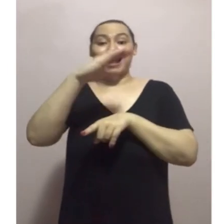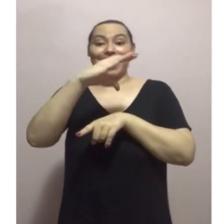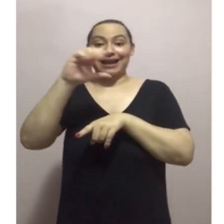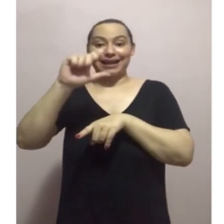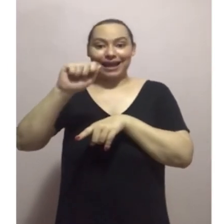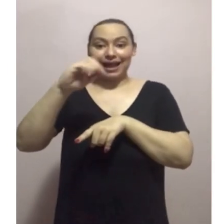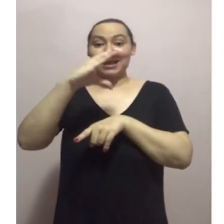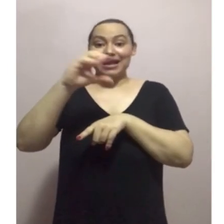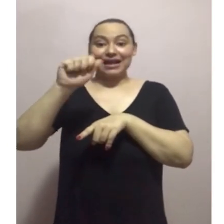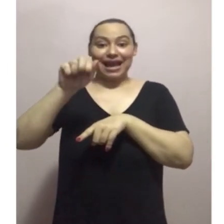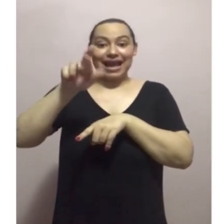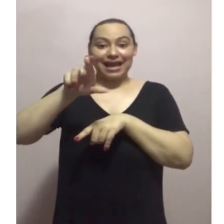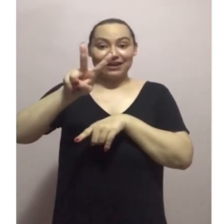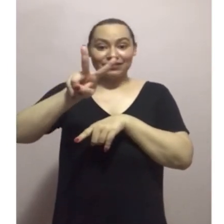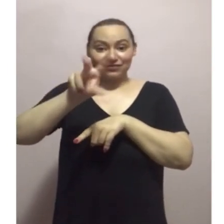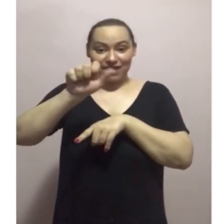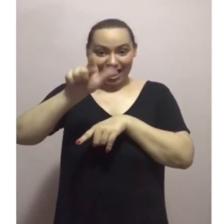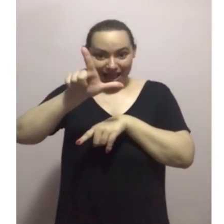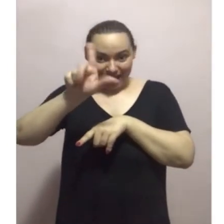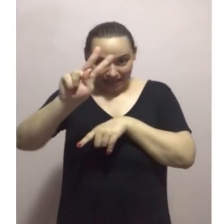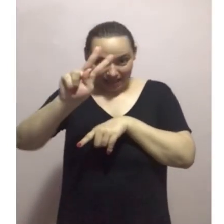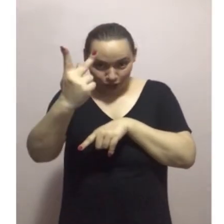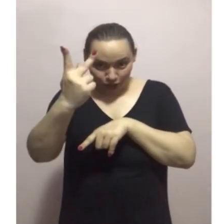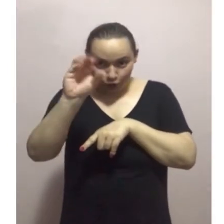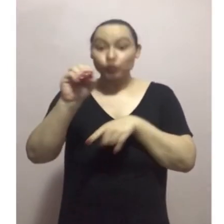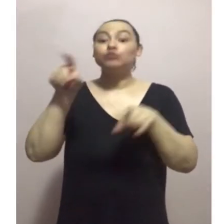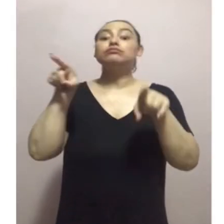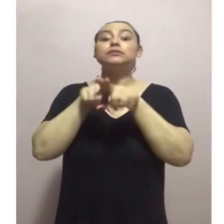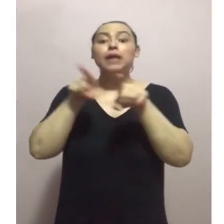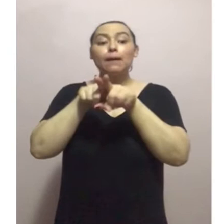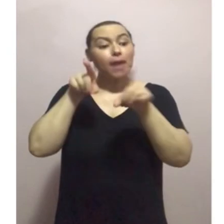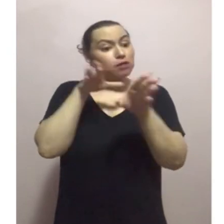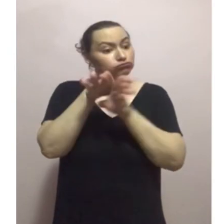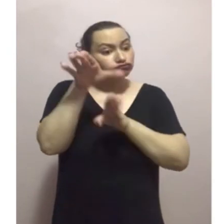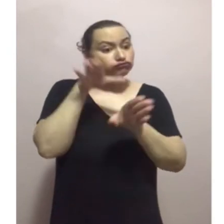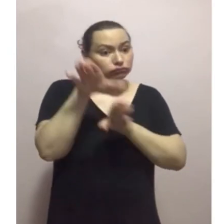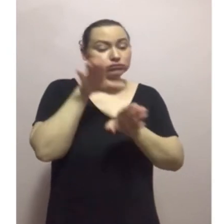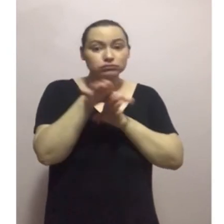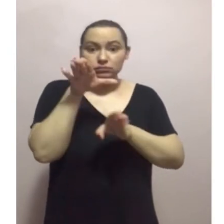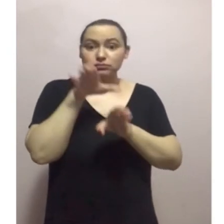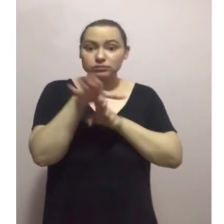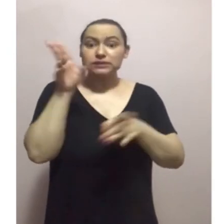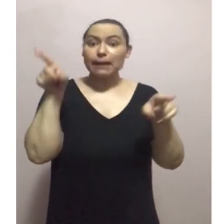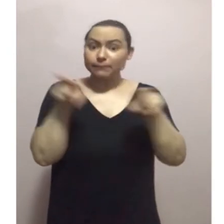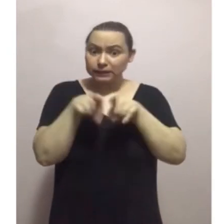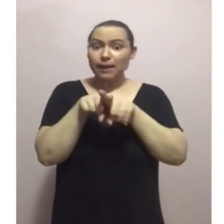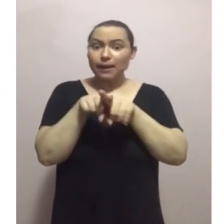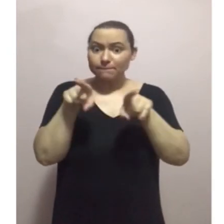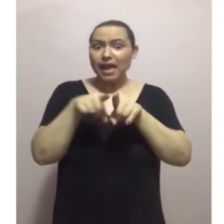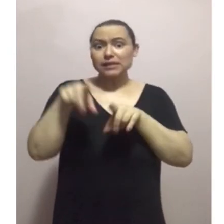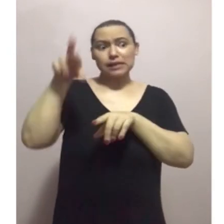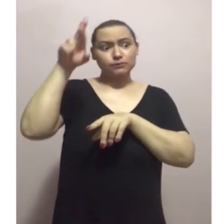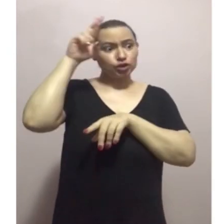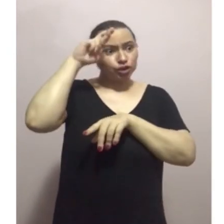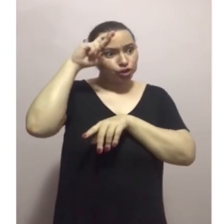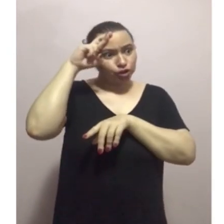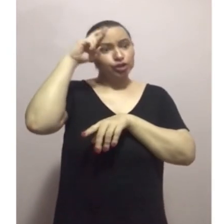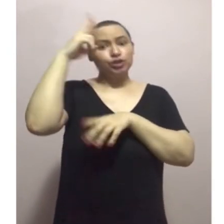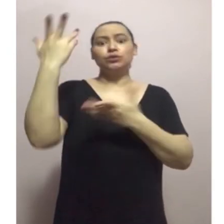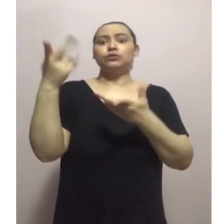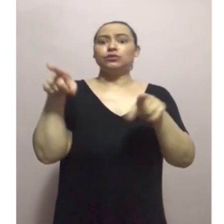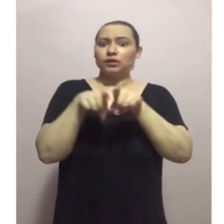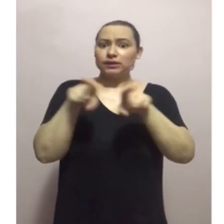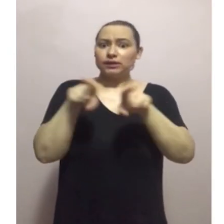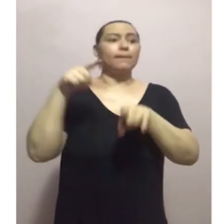que foi a primeira pessoa que eu vi fazendo trabalho de coaching, às vezes até dirigindo e sendo dirigido, né? Porque